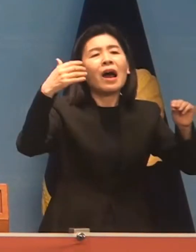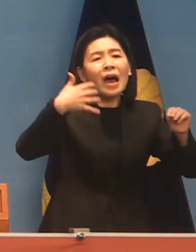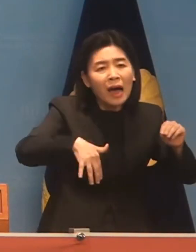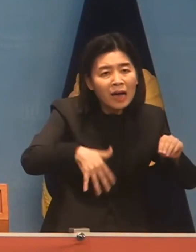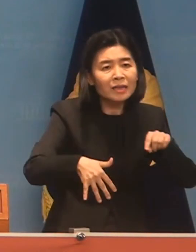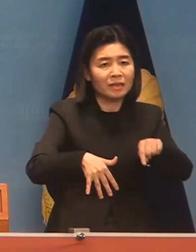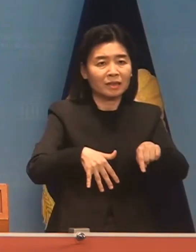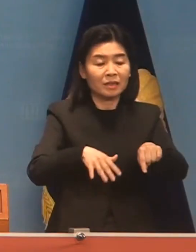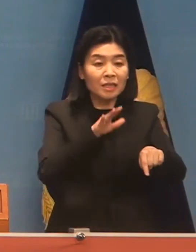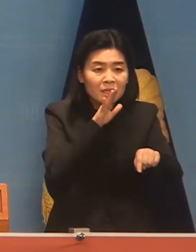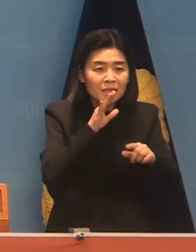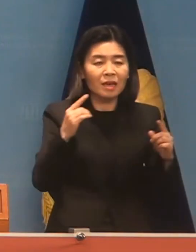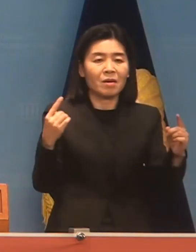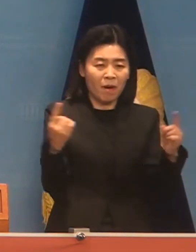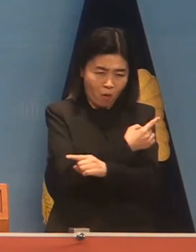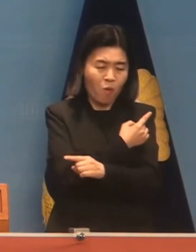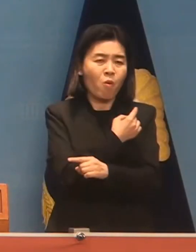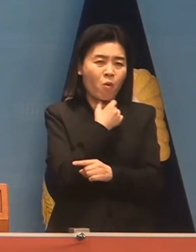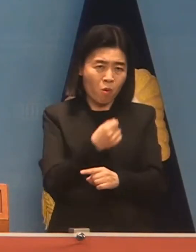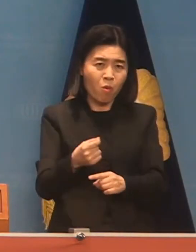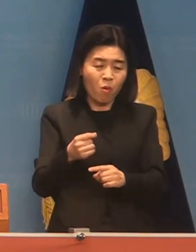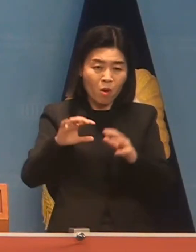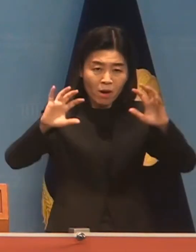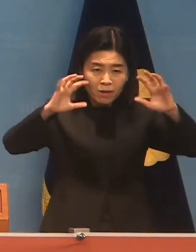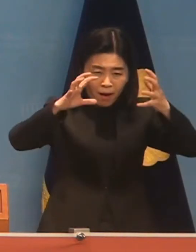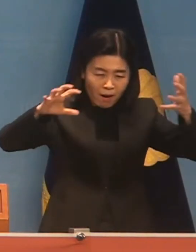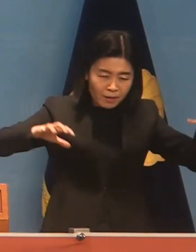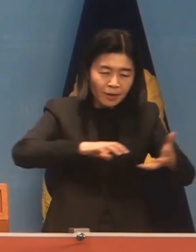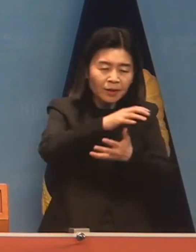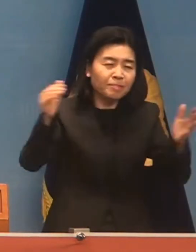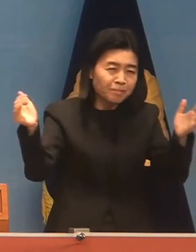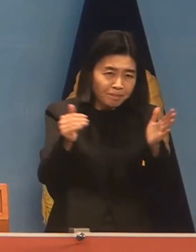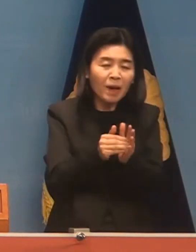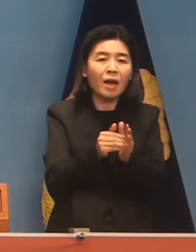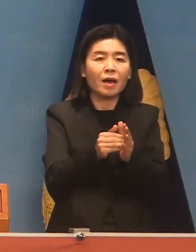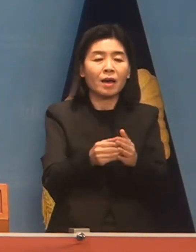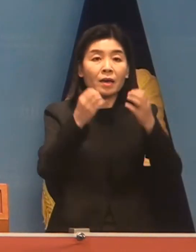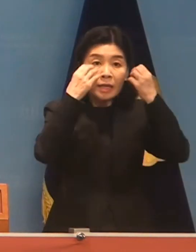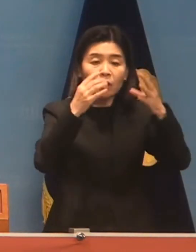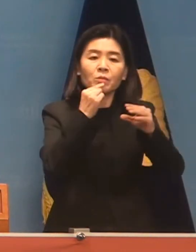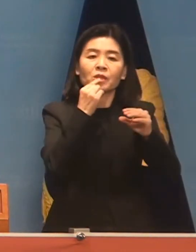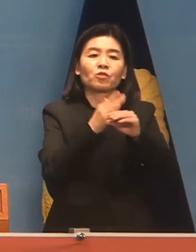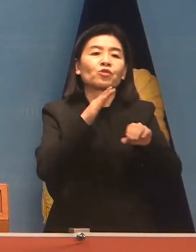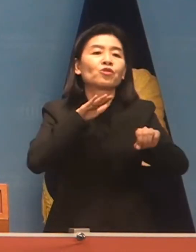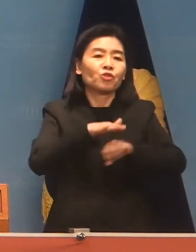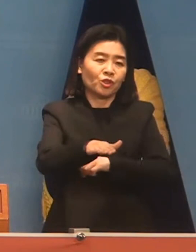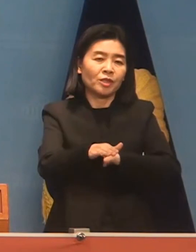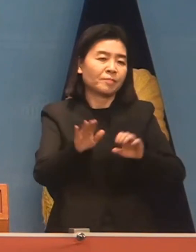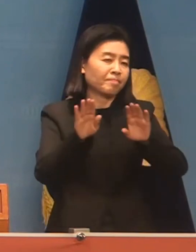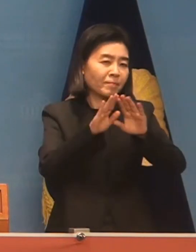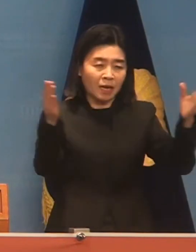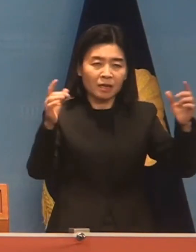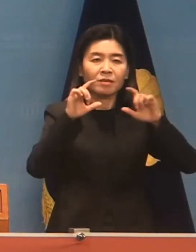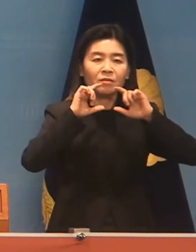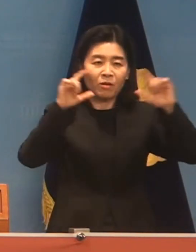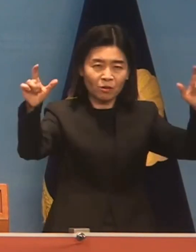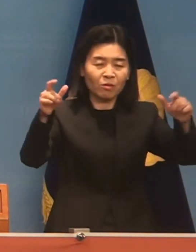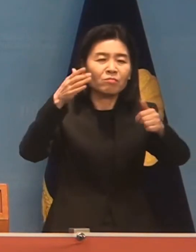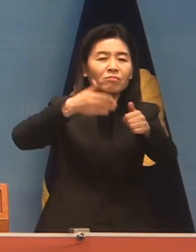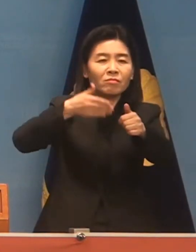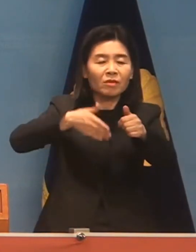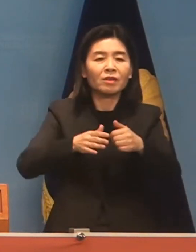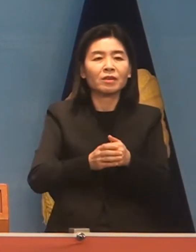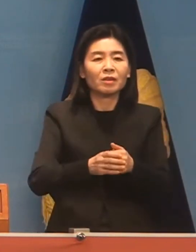현장을 바꿈으로써 내란의 종식, 새로운 민주주의가 열렸음을 선언합시다. 싸움을